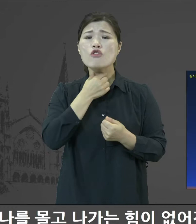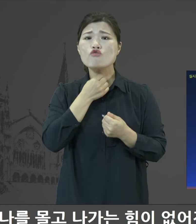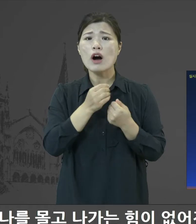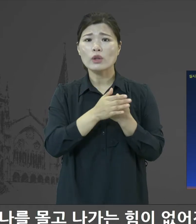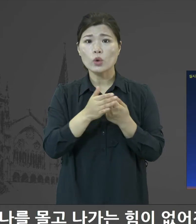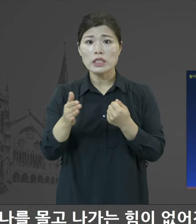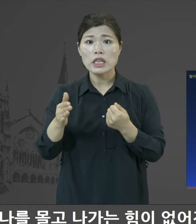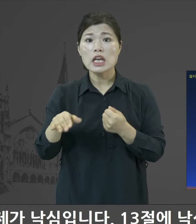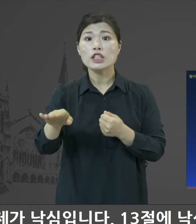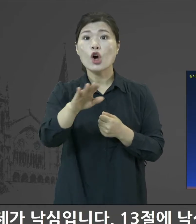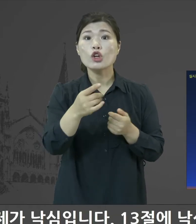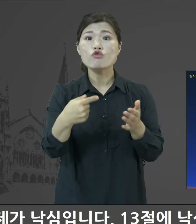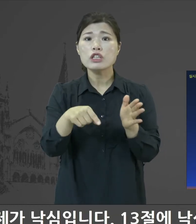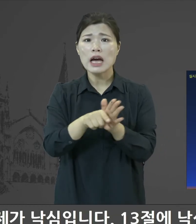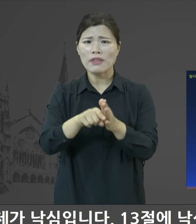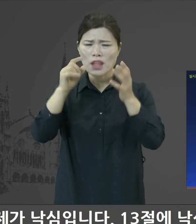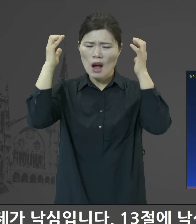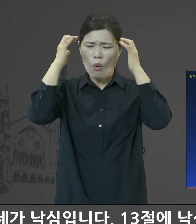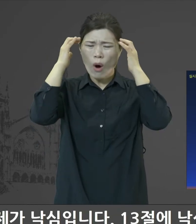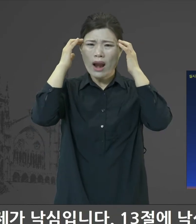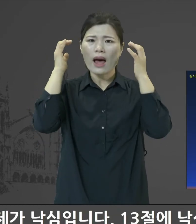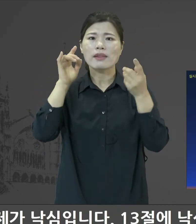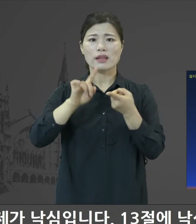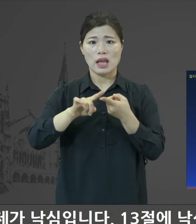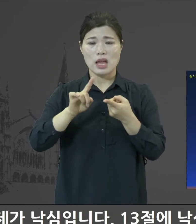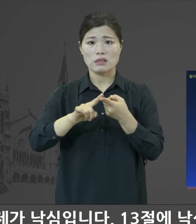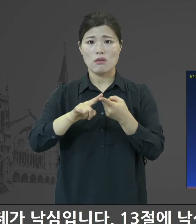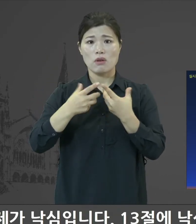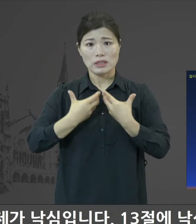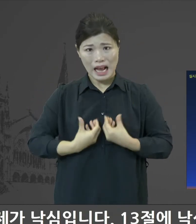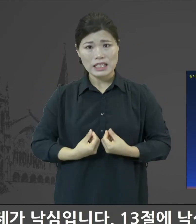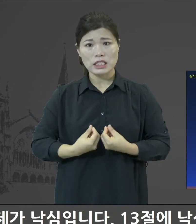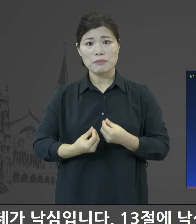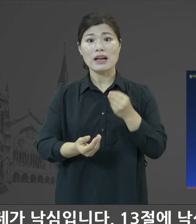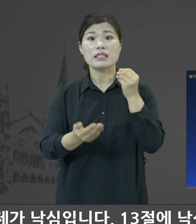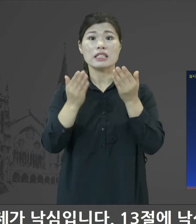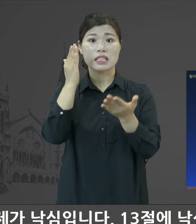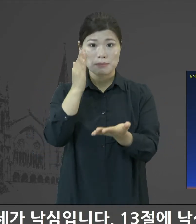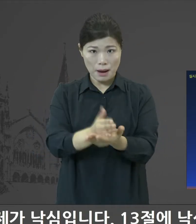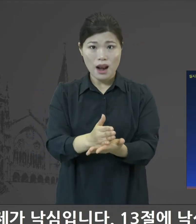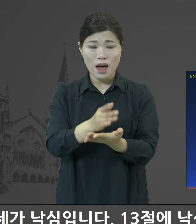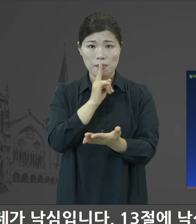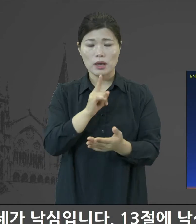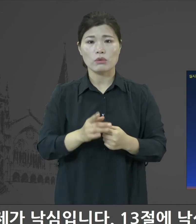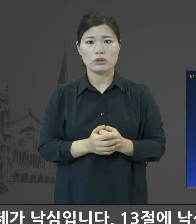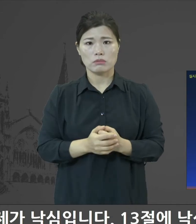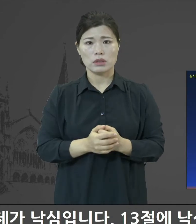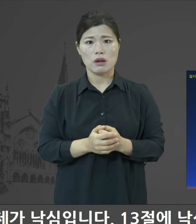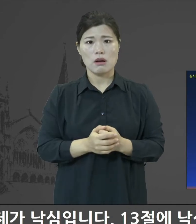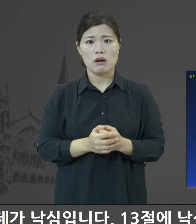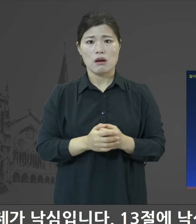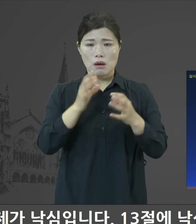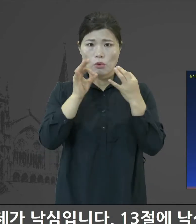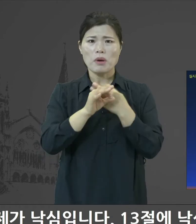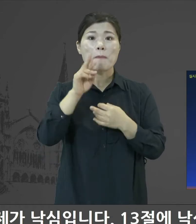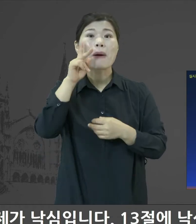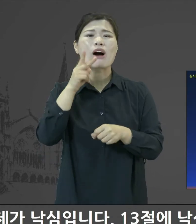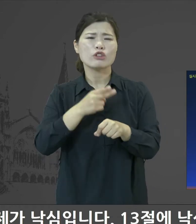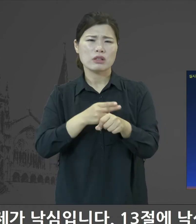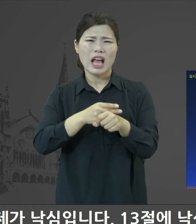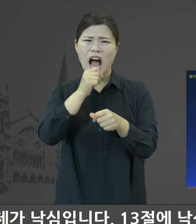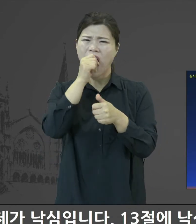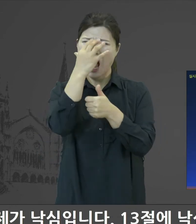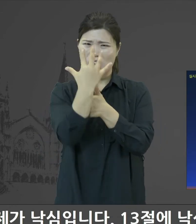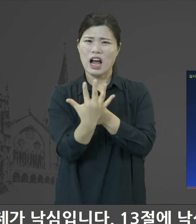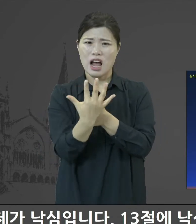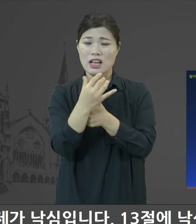나의 환난에 대해서 낙심하지 말라. 환난에 대해서 낙심하지 말라. 물론 문맥에서는 바울이 감옥에 갇힌